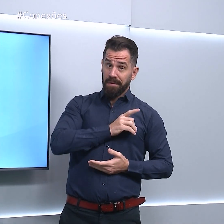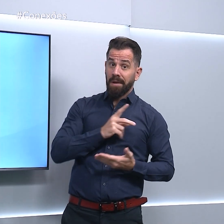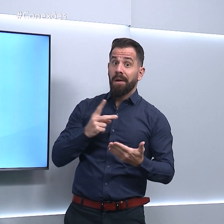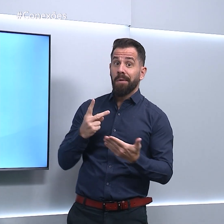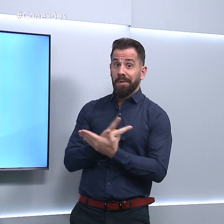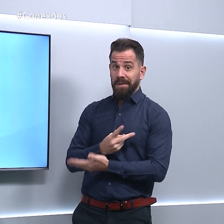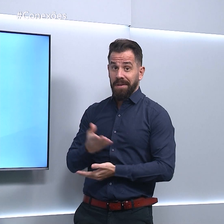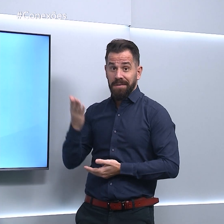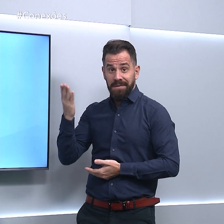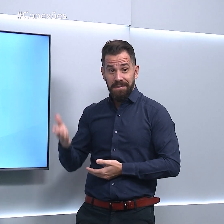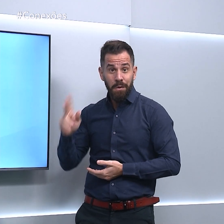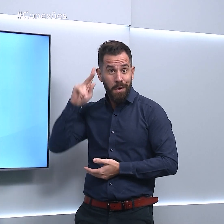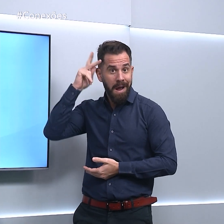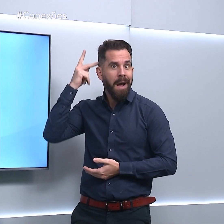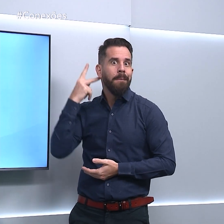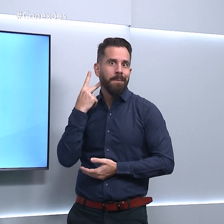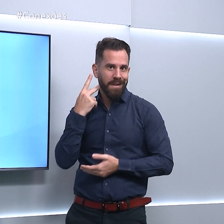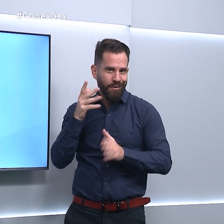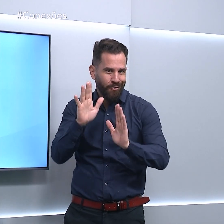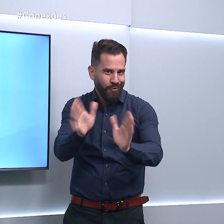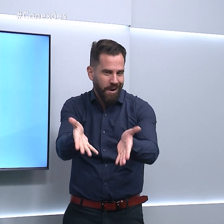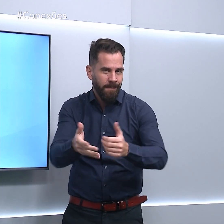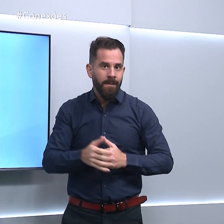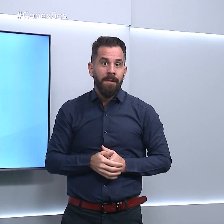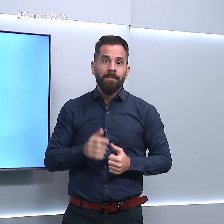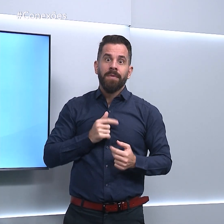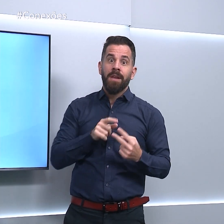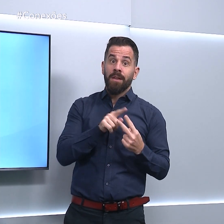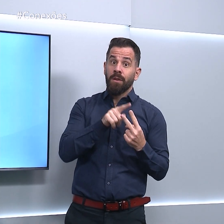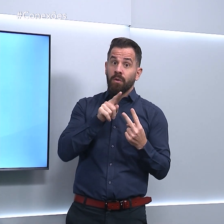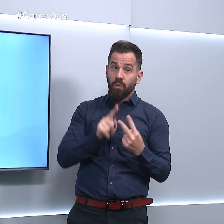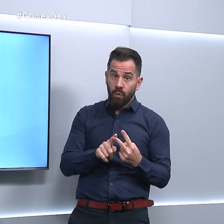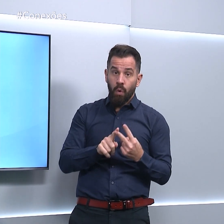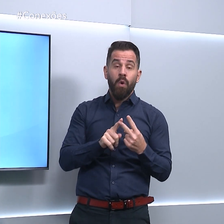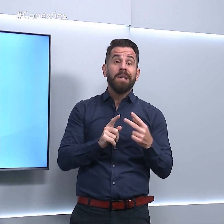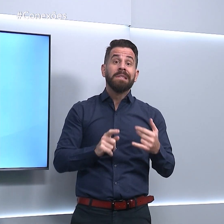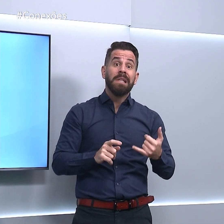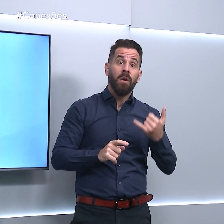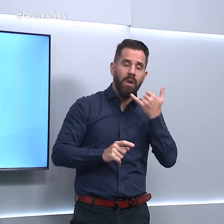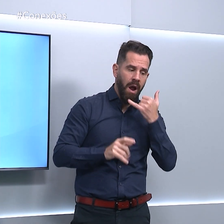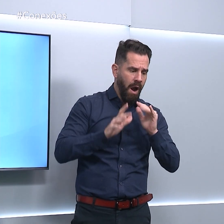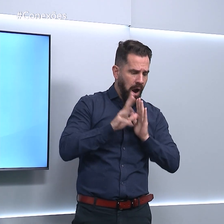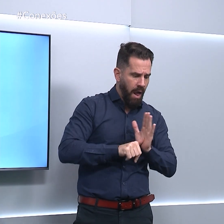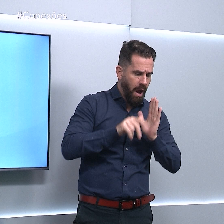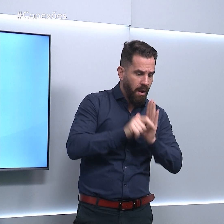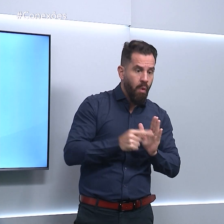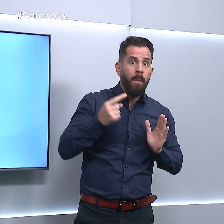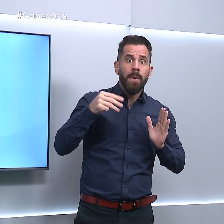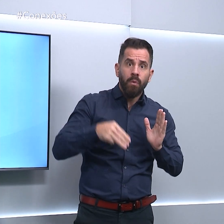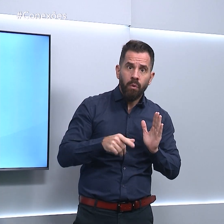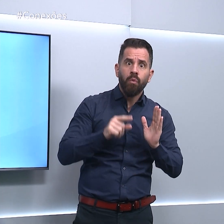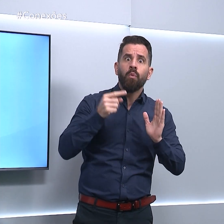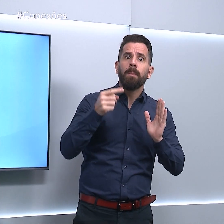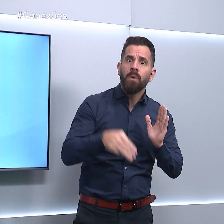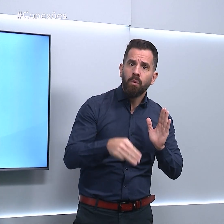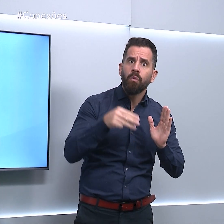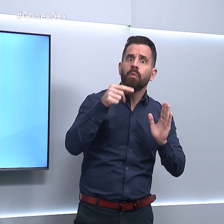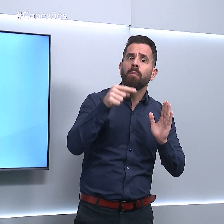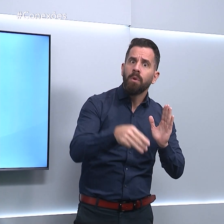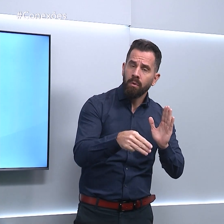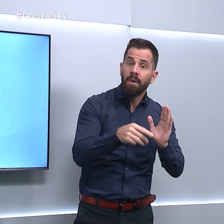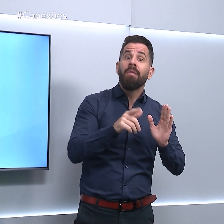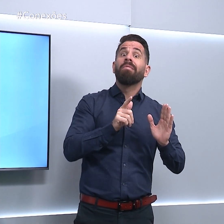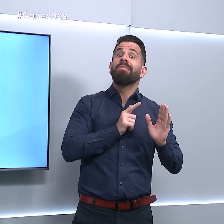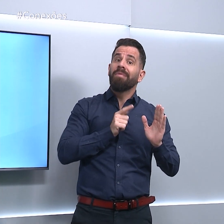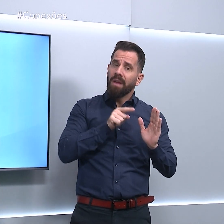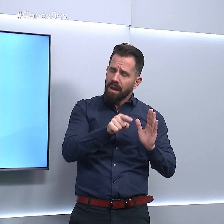dessas pessoas. Foram quase 2 celulares subtraídos por minuto. Dados do Anuário Brasileiro de Segurança